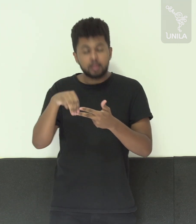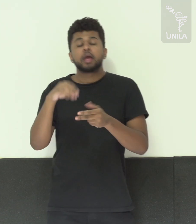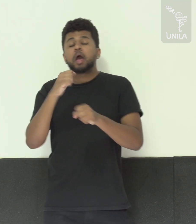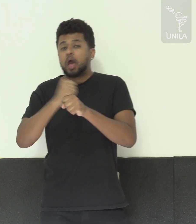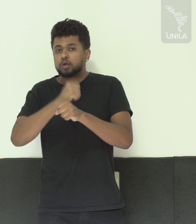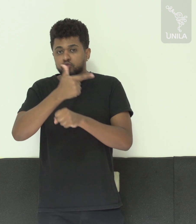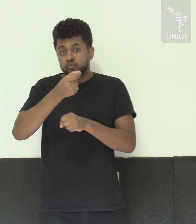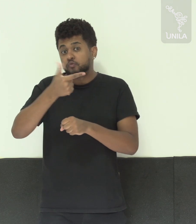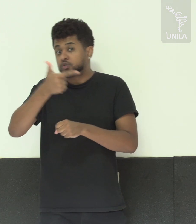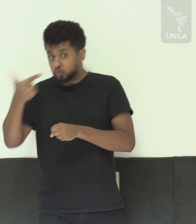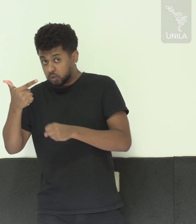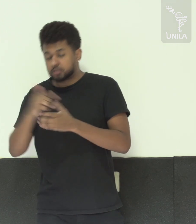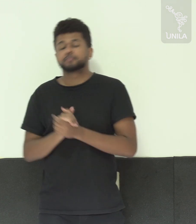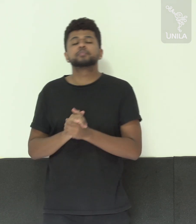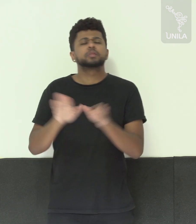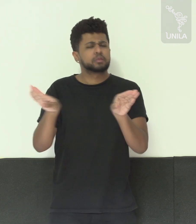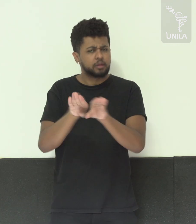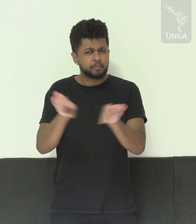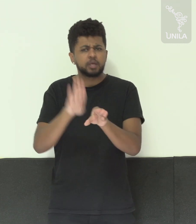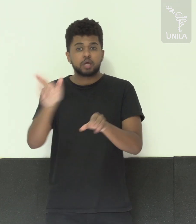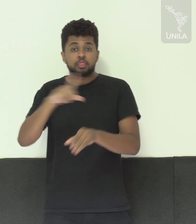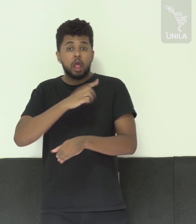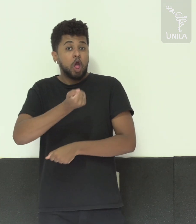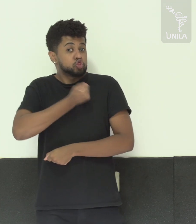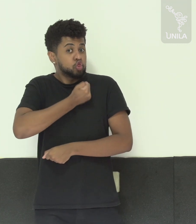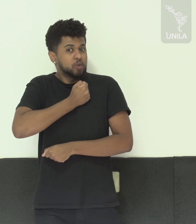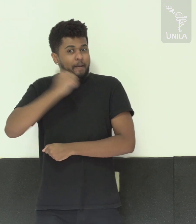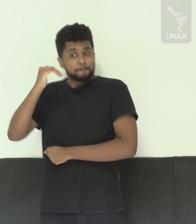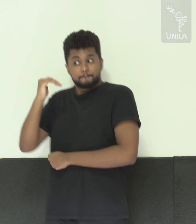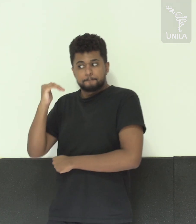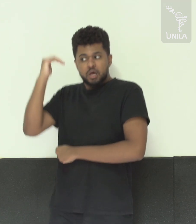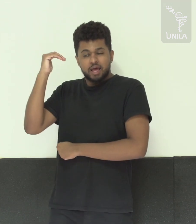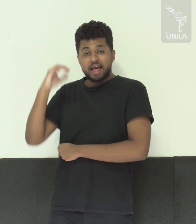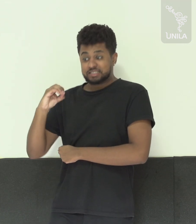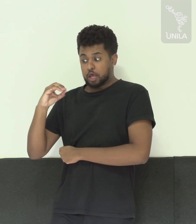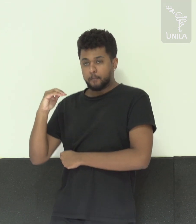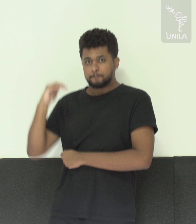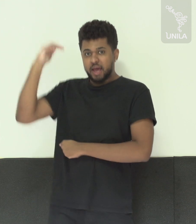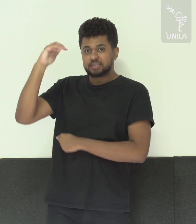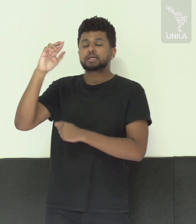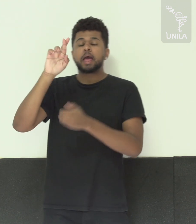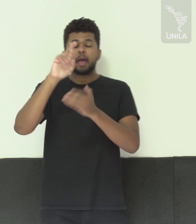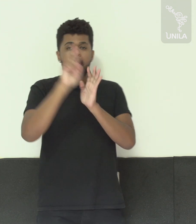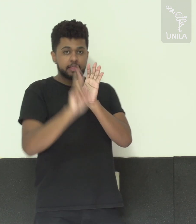edição 2022, e que tenham obtido nota acima de 0 na prova de redação.